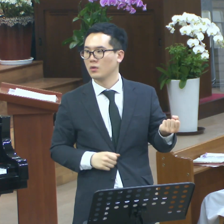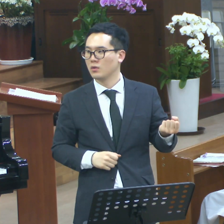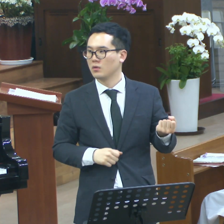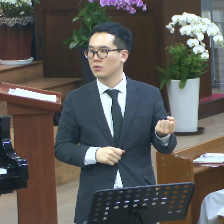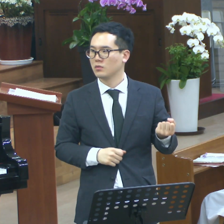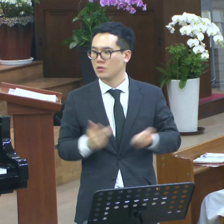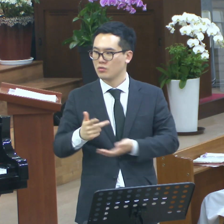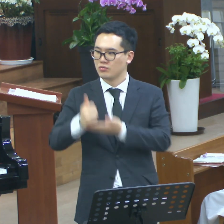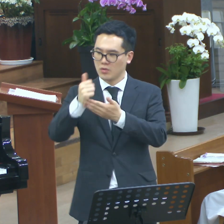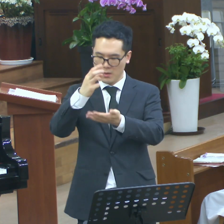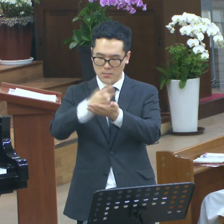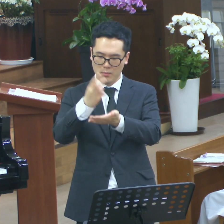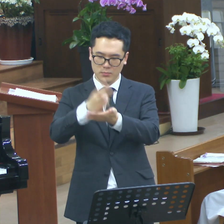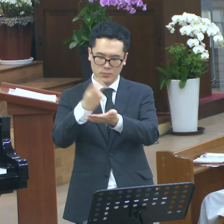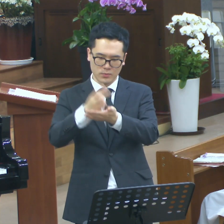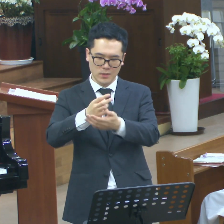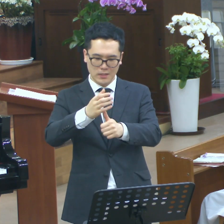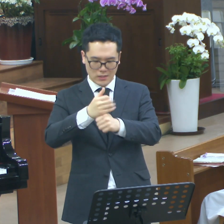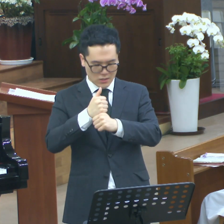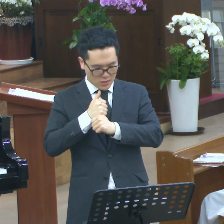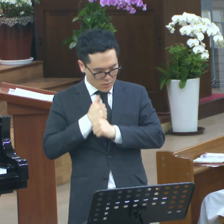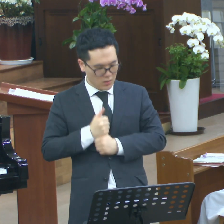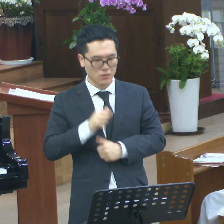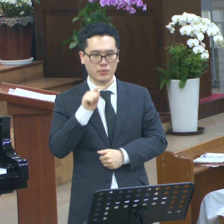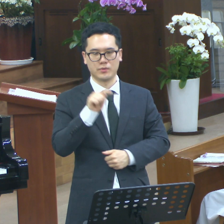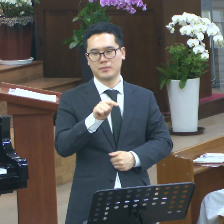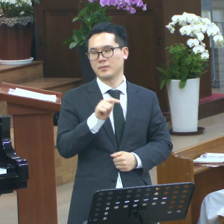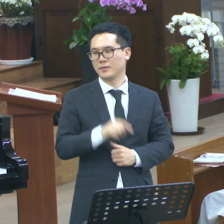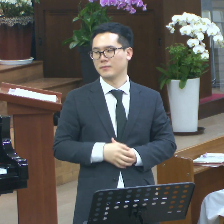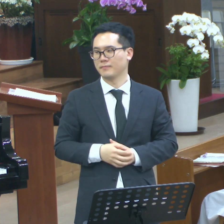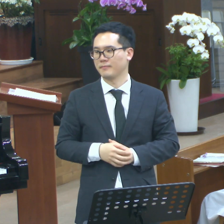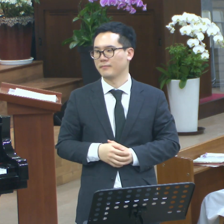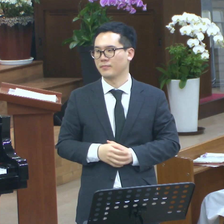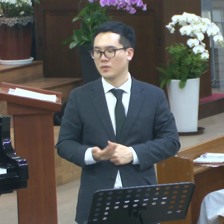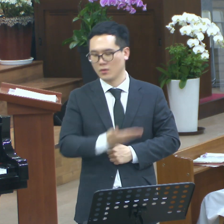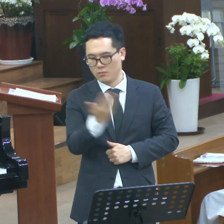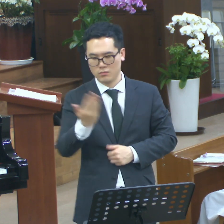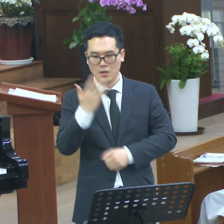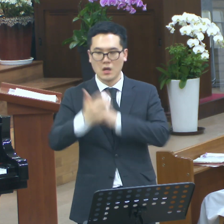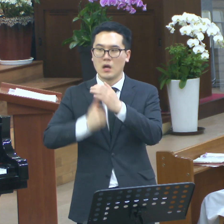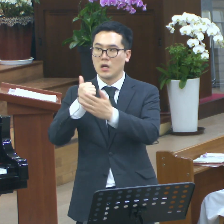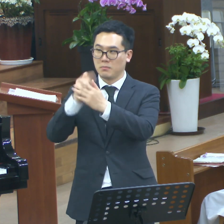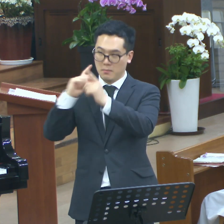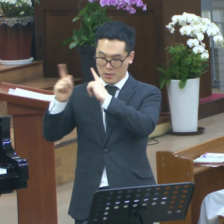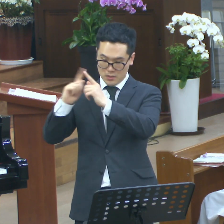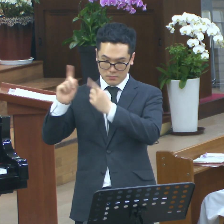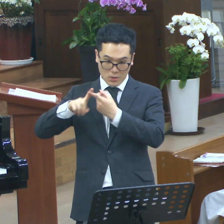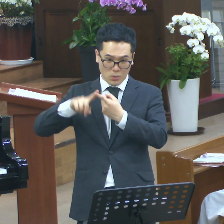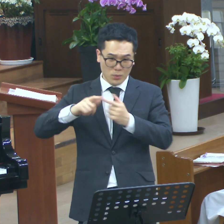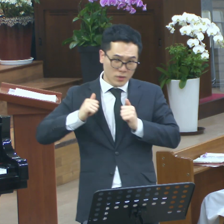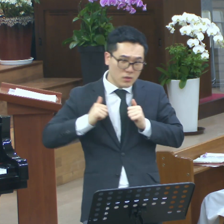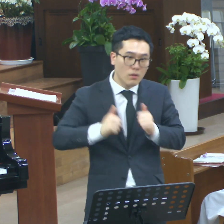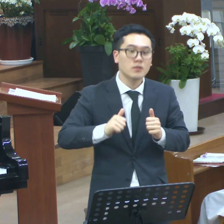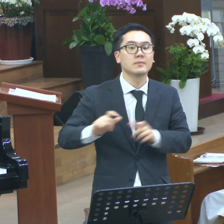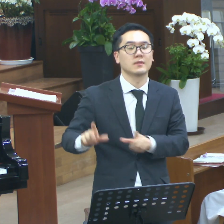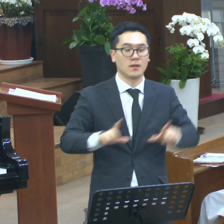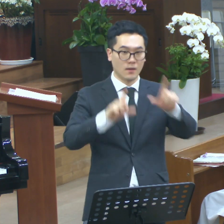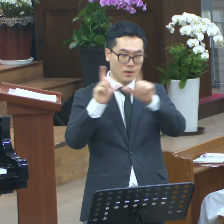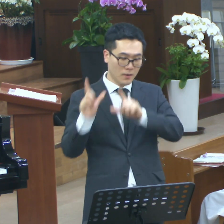주의 법도들을 지킨 것이니이다. 여러분, 하나님 말씀대로 열심히 살다가 여러분 연세가